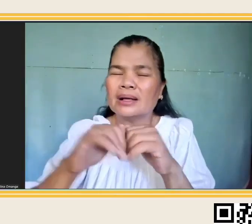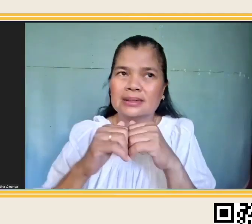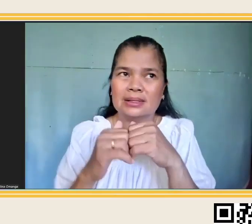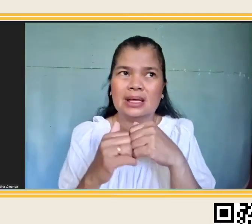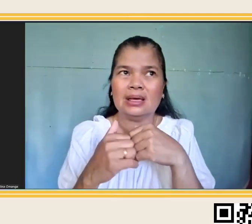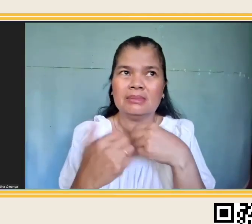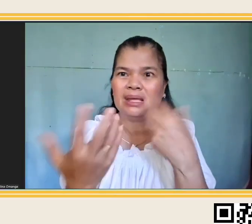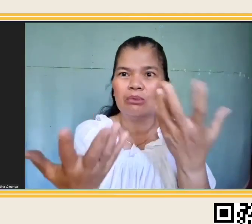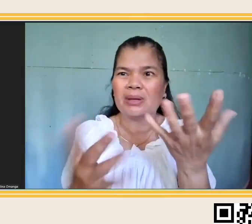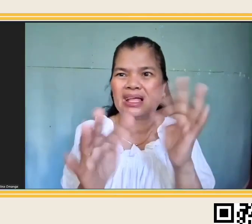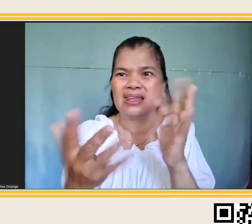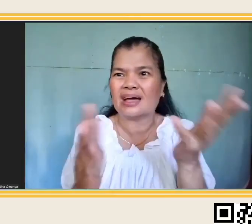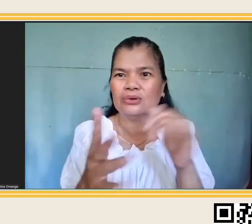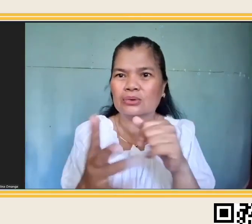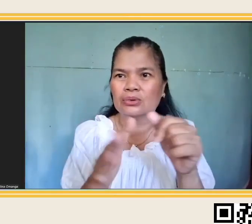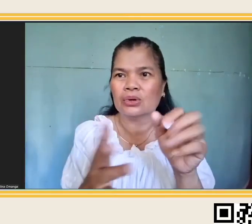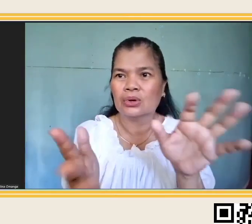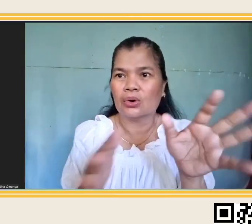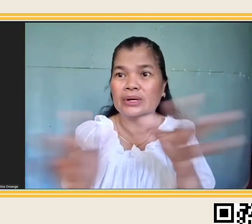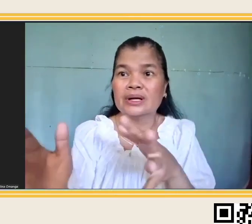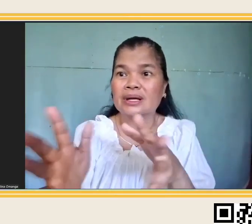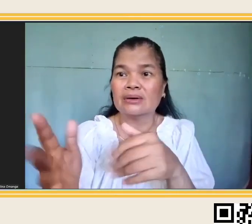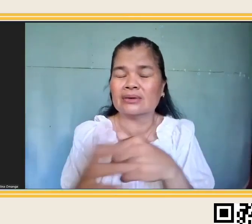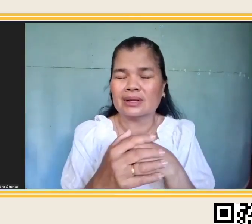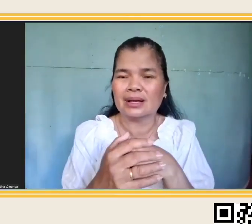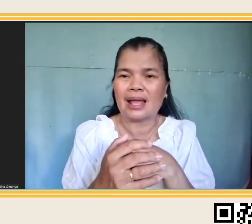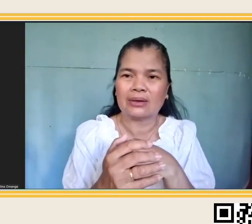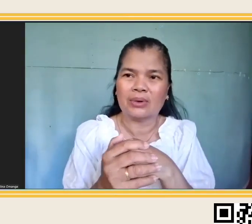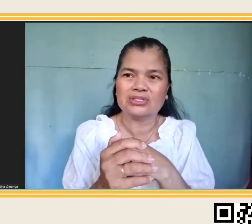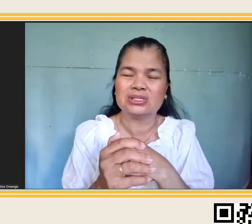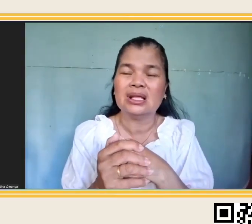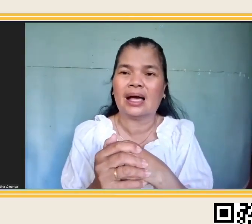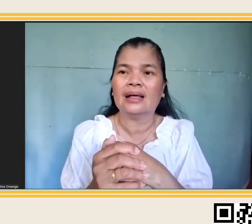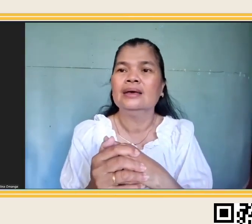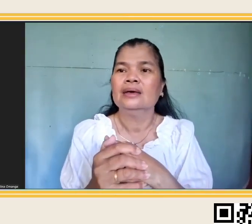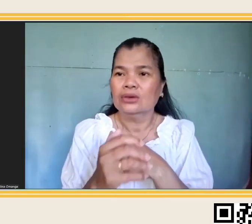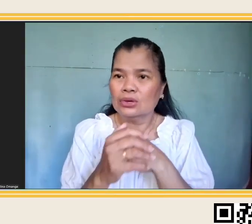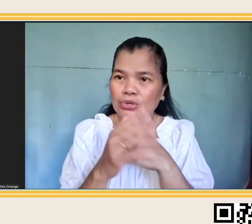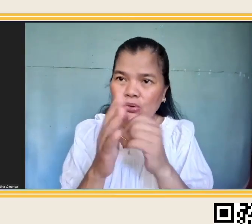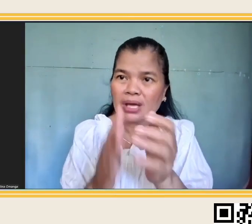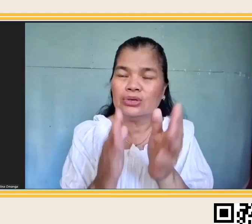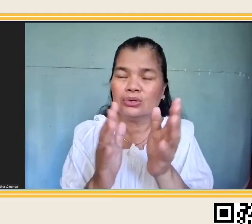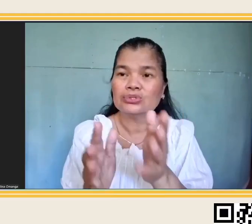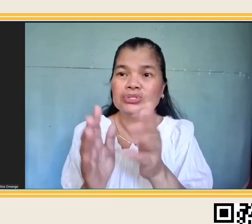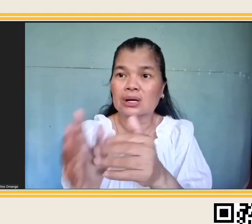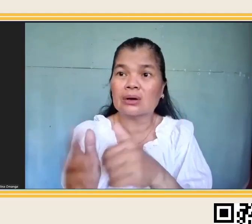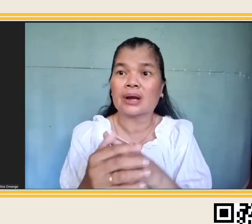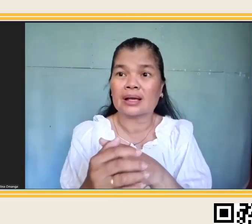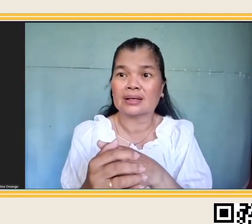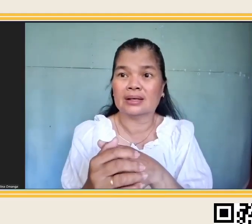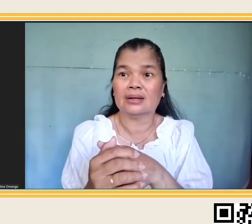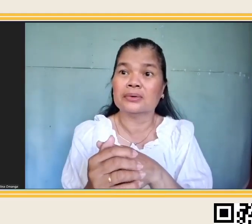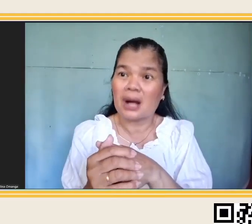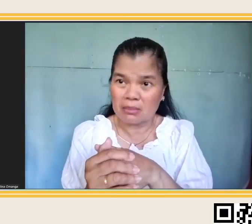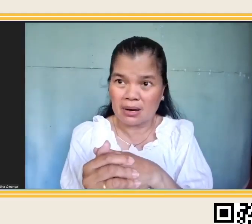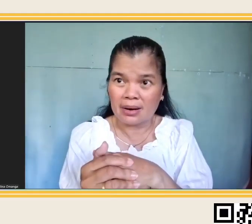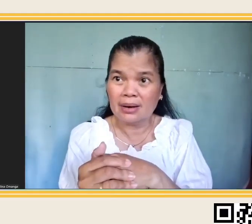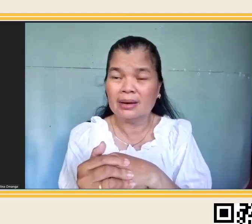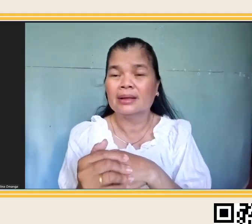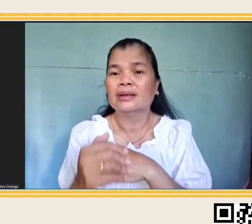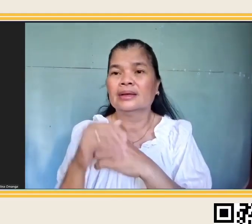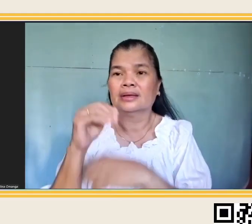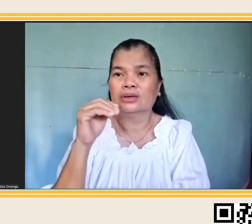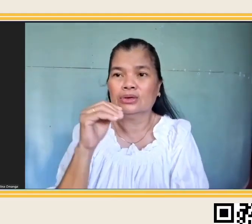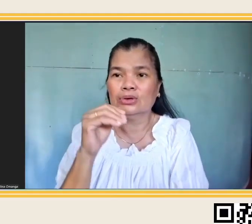halimbawa, hindi mo matandaan yung order ng language nila, you can use the correct